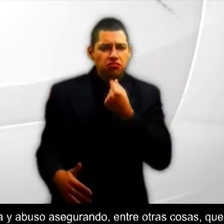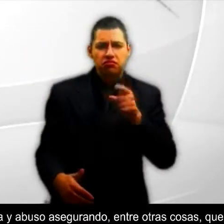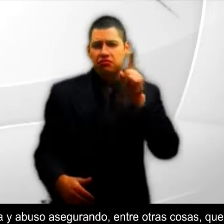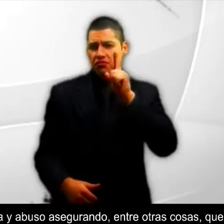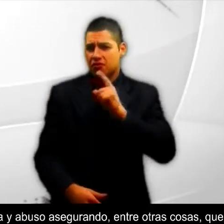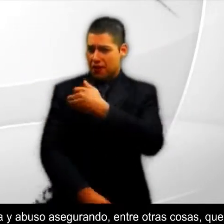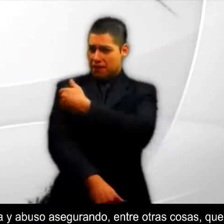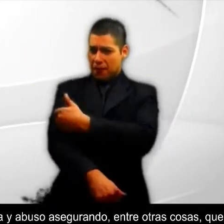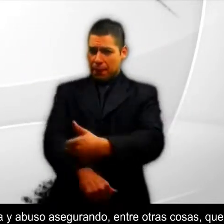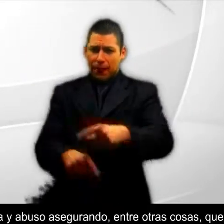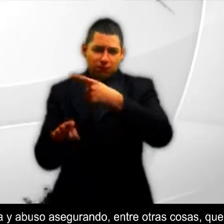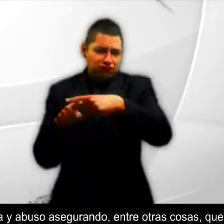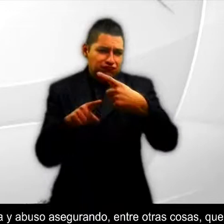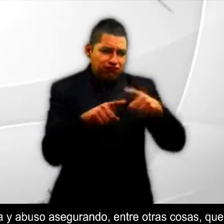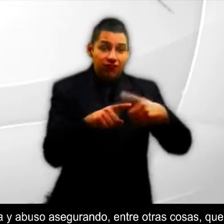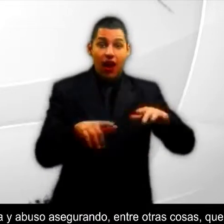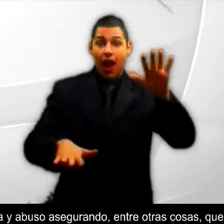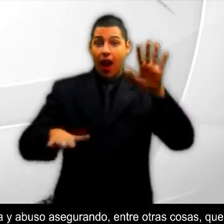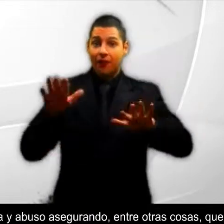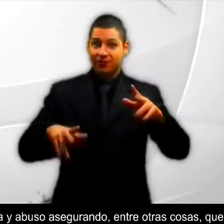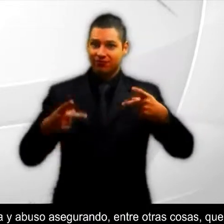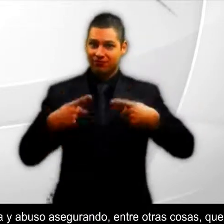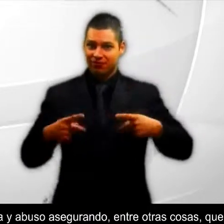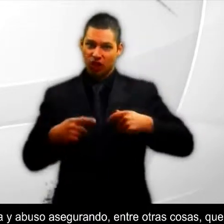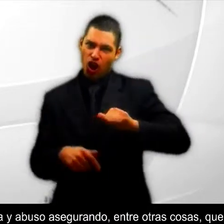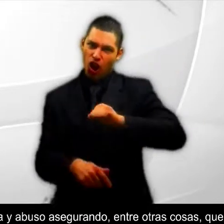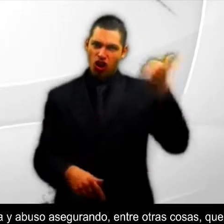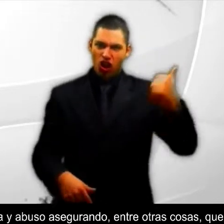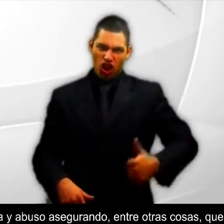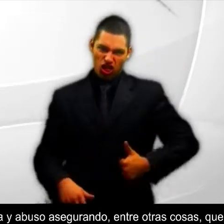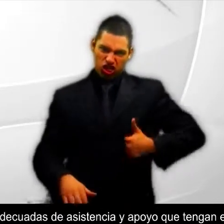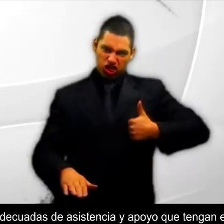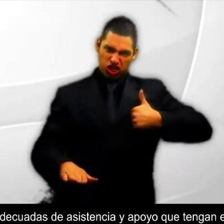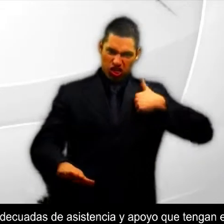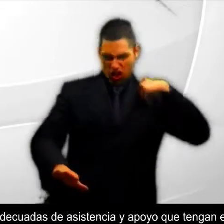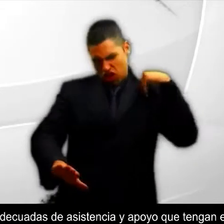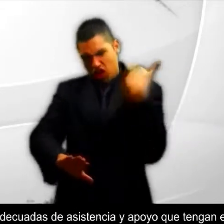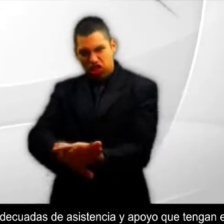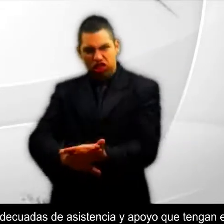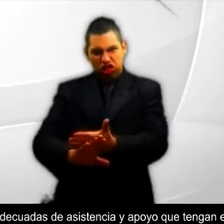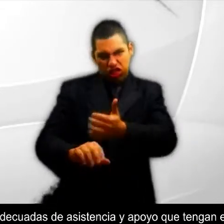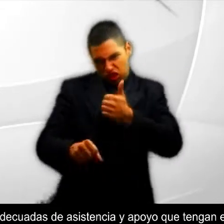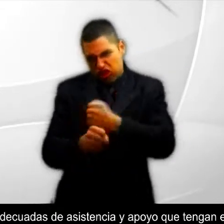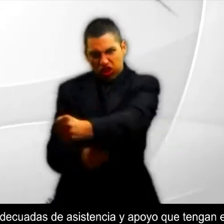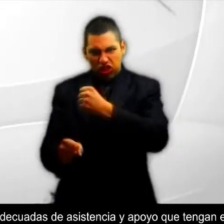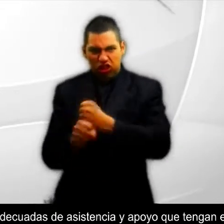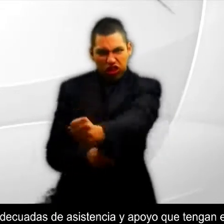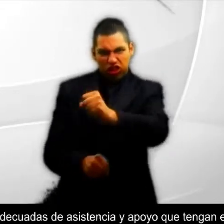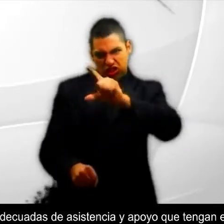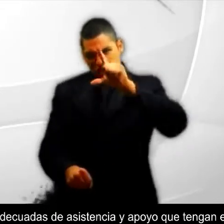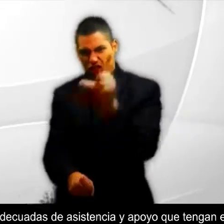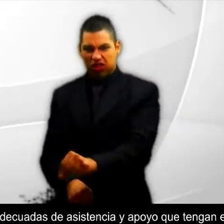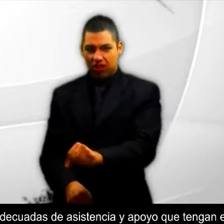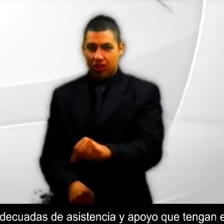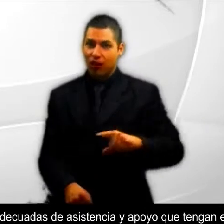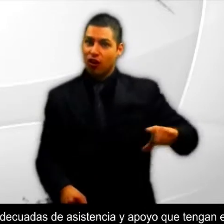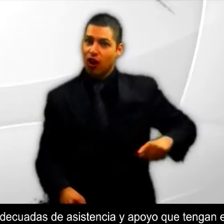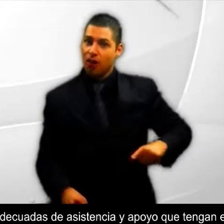violencia y abuso, asegurando, entre otras cosas, que existan formas adecuadas de asistencia y apoyo que tengan en cuenta el